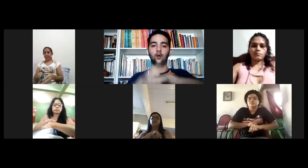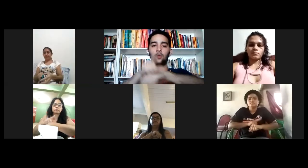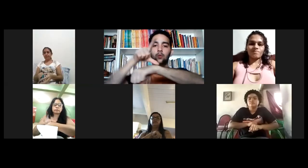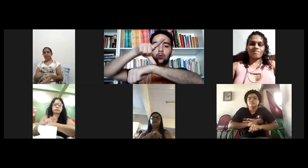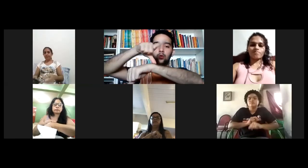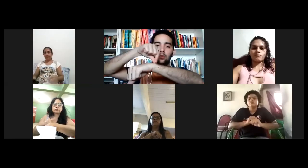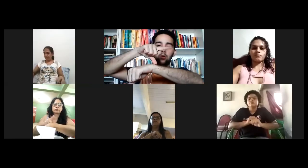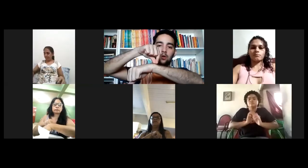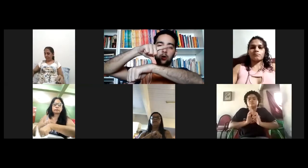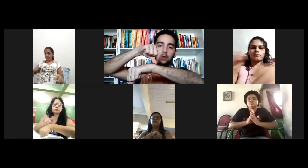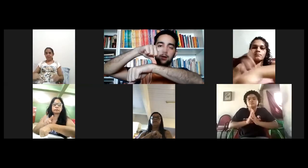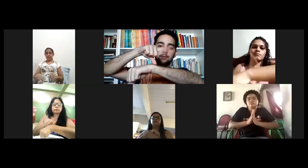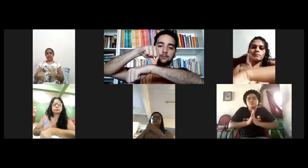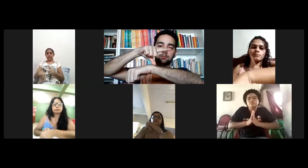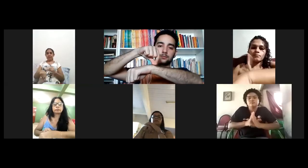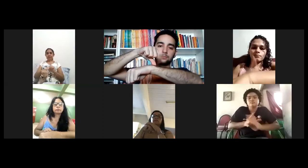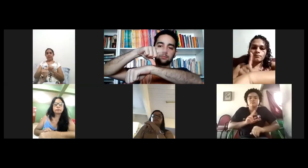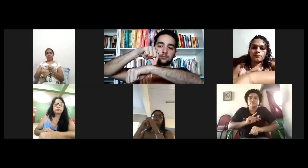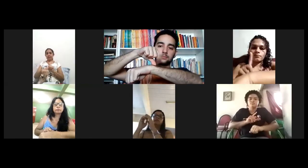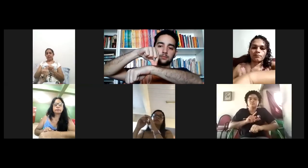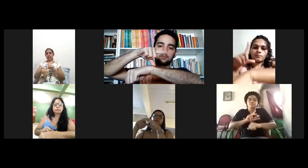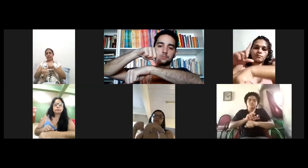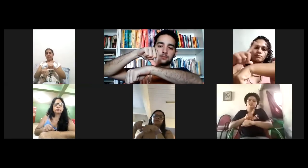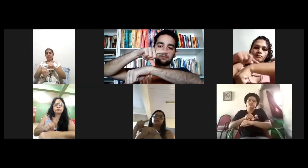hora ou hora.